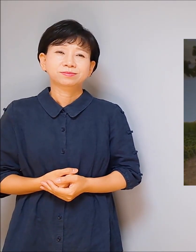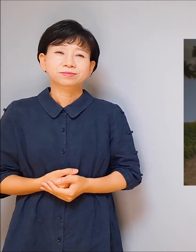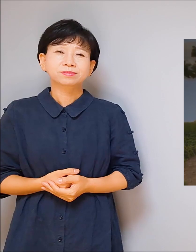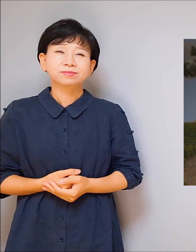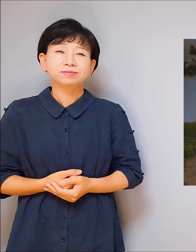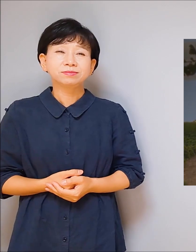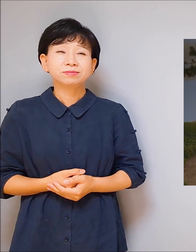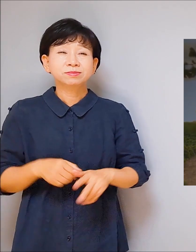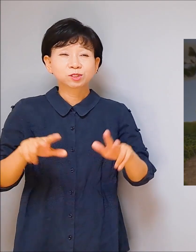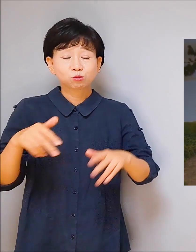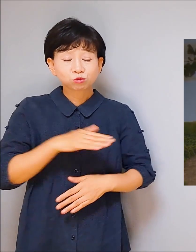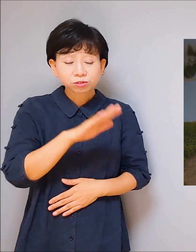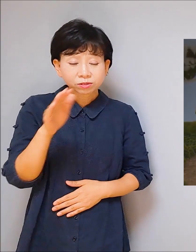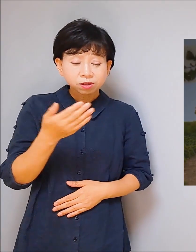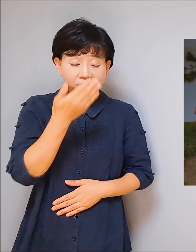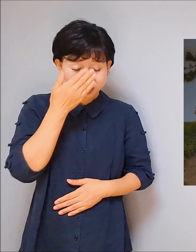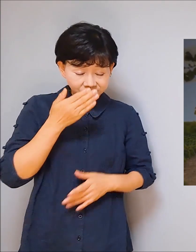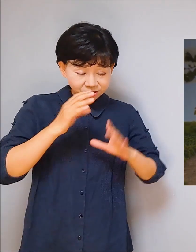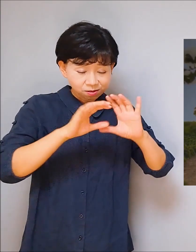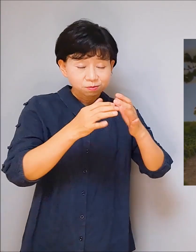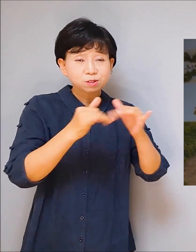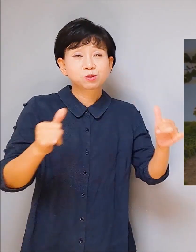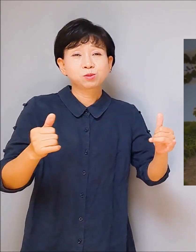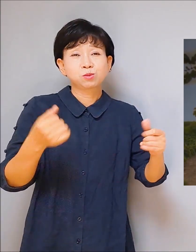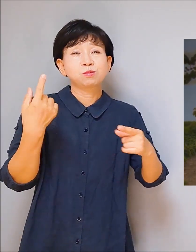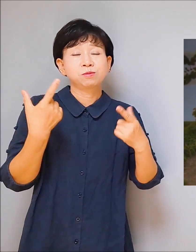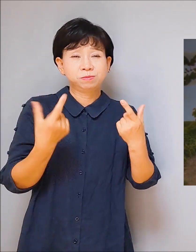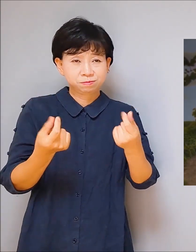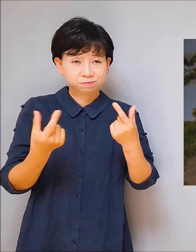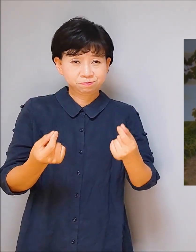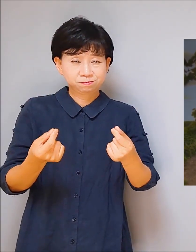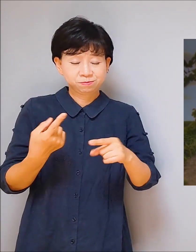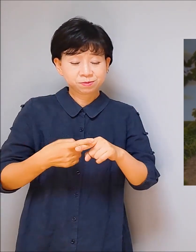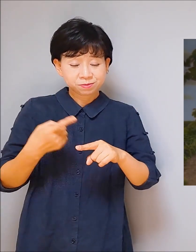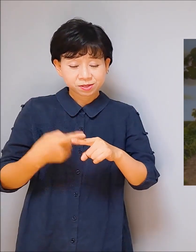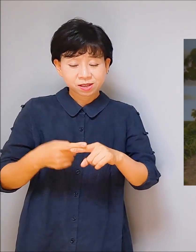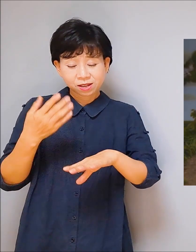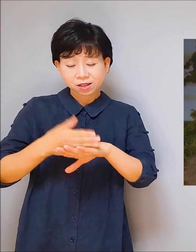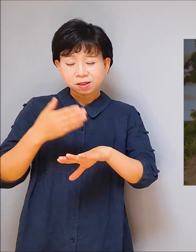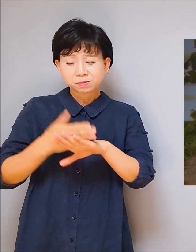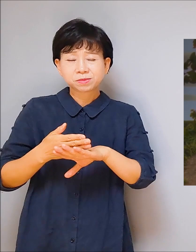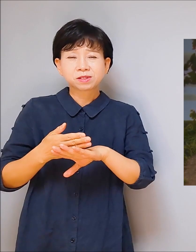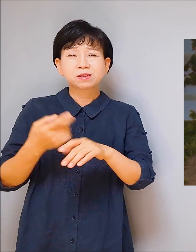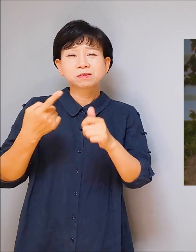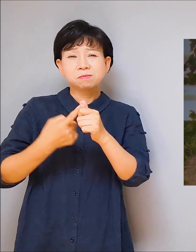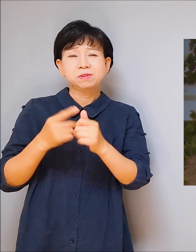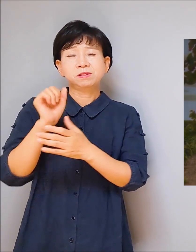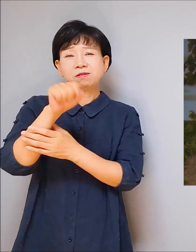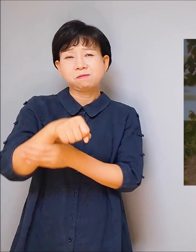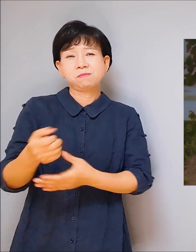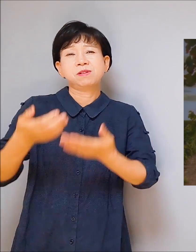이제 우리도 이스라엘 민족과 같이 감사의 첫 열매를 드릴 수 있습니다.